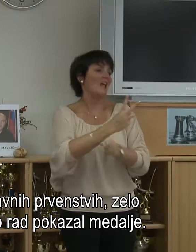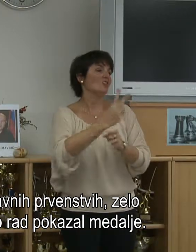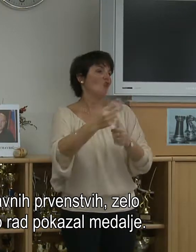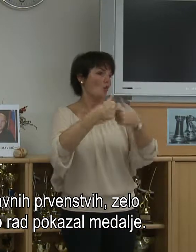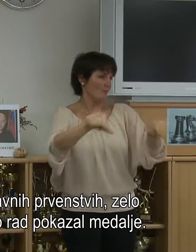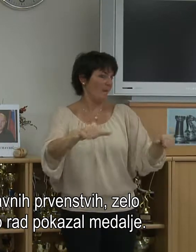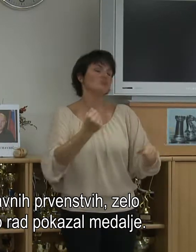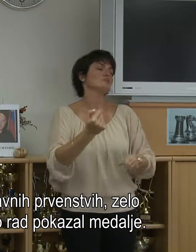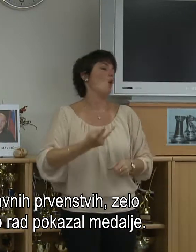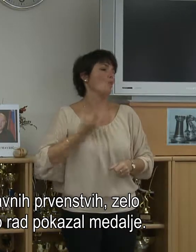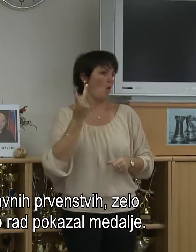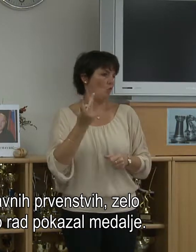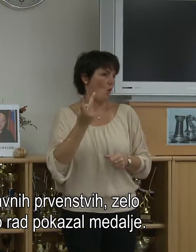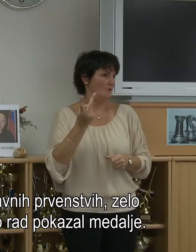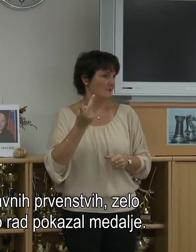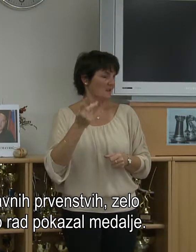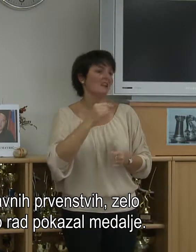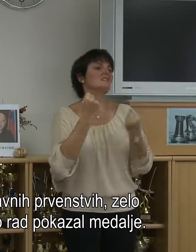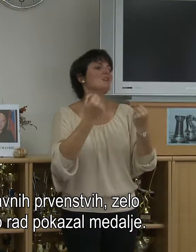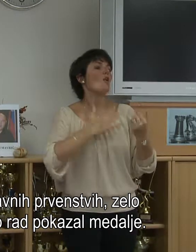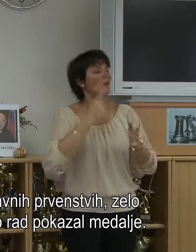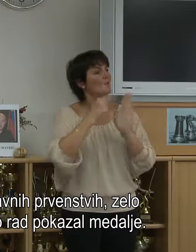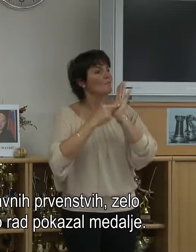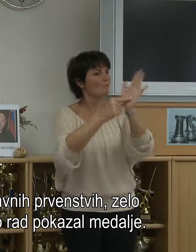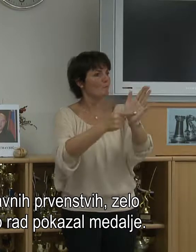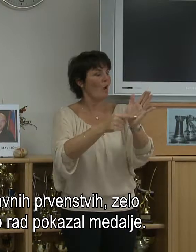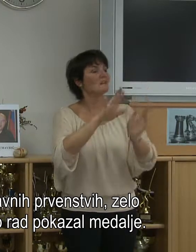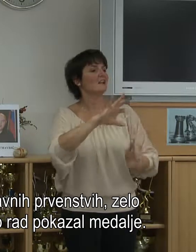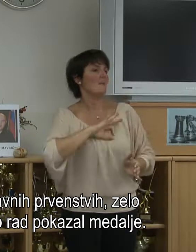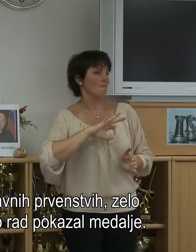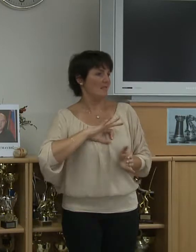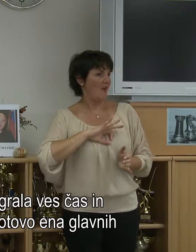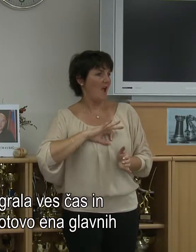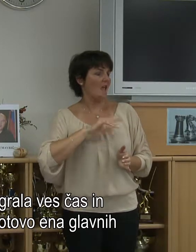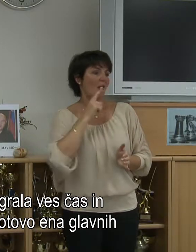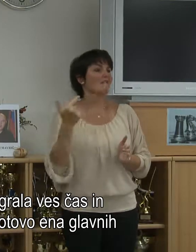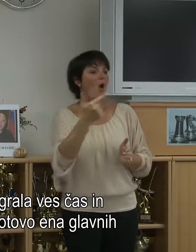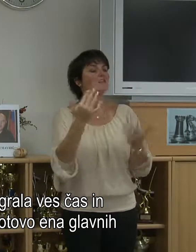zelo ponosen in je zelo rad pokazal te medalje. Midva sva igrala